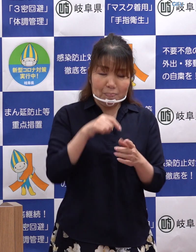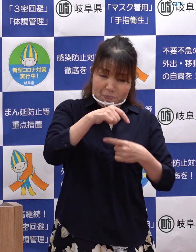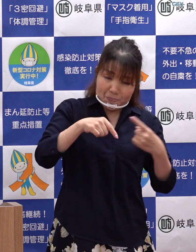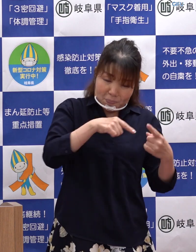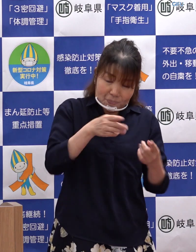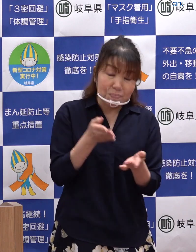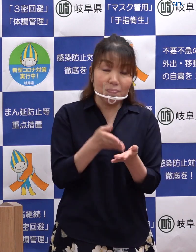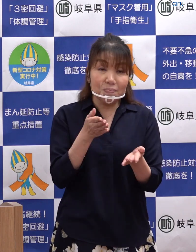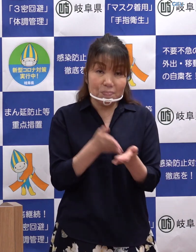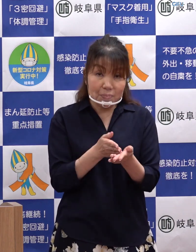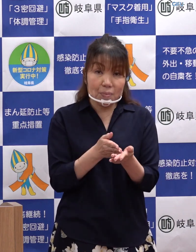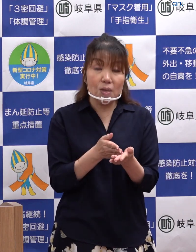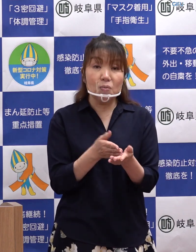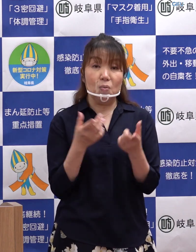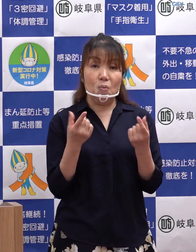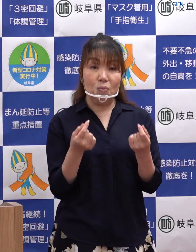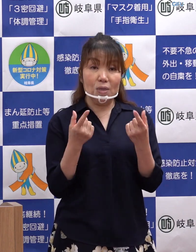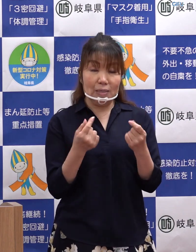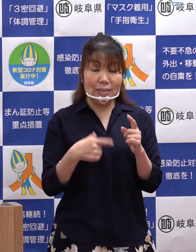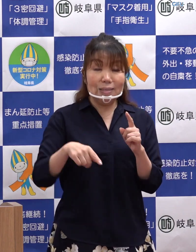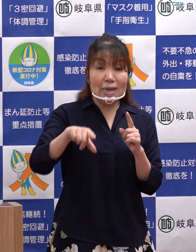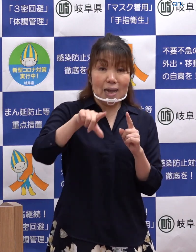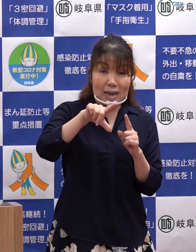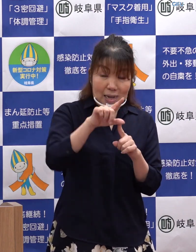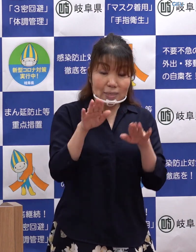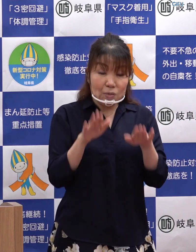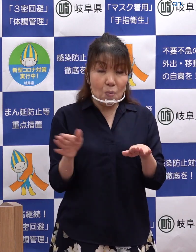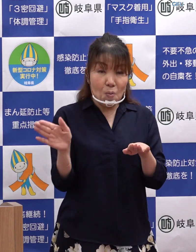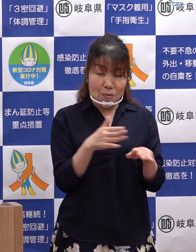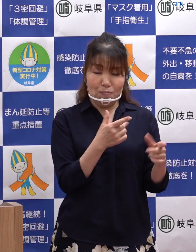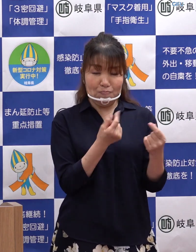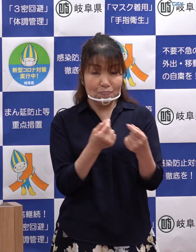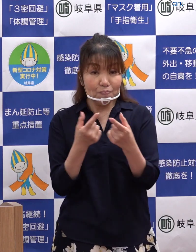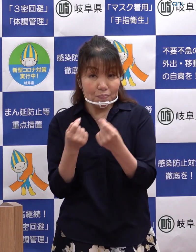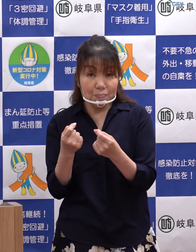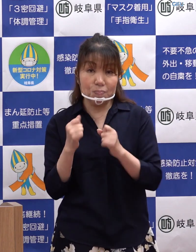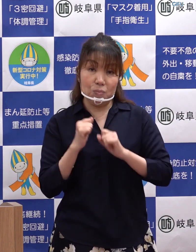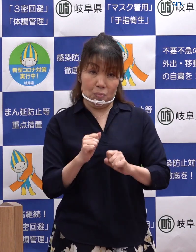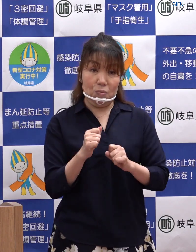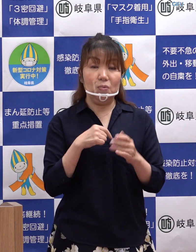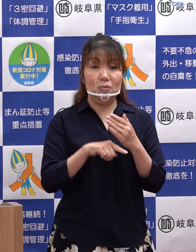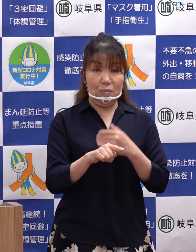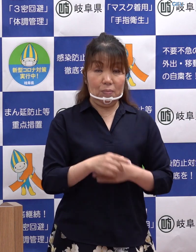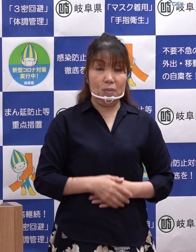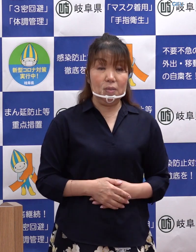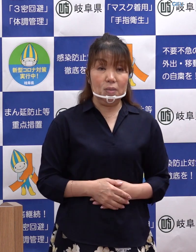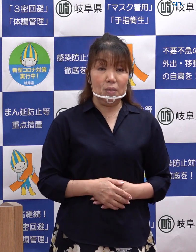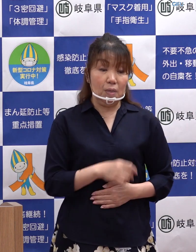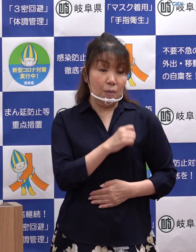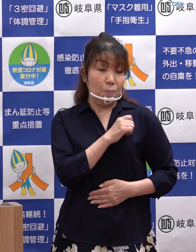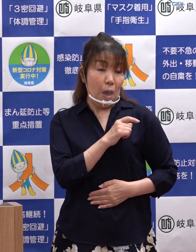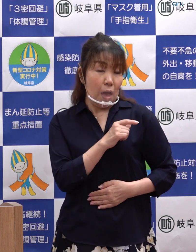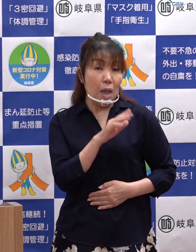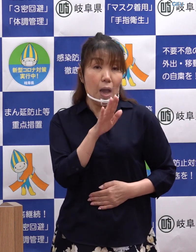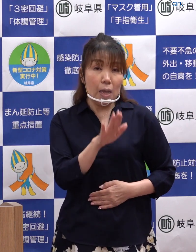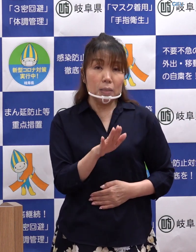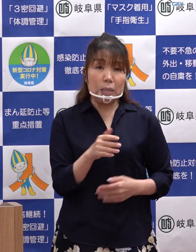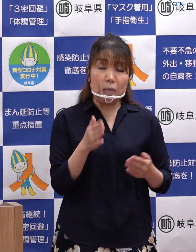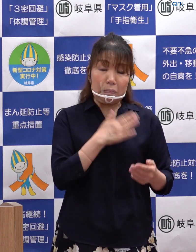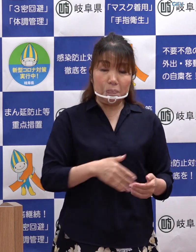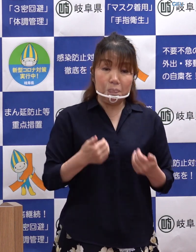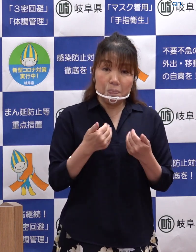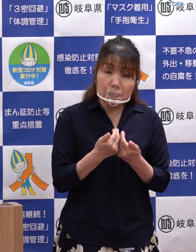たことの延長線上で、さらに強化徹底するという趣旨でございますが、 発熱等体調不良の方